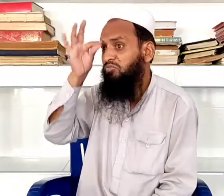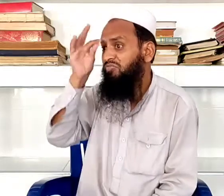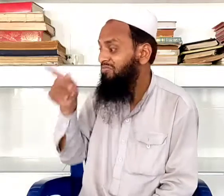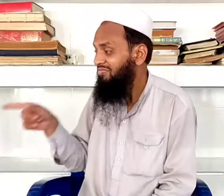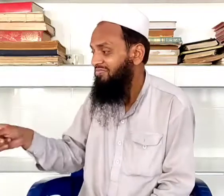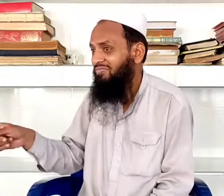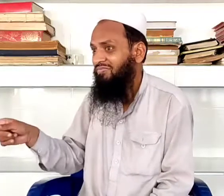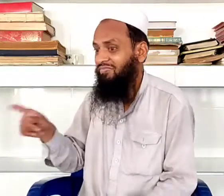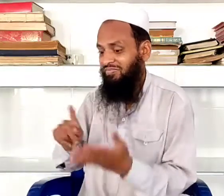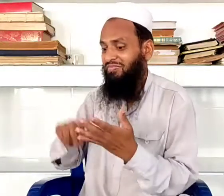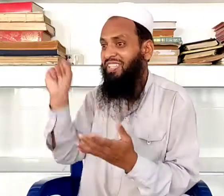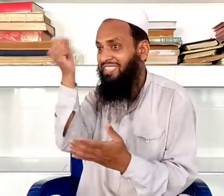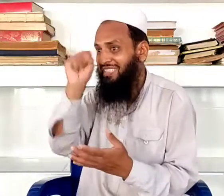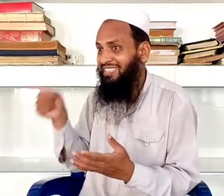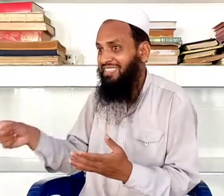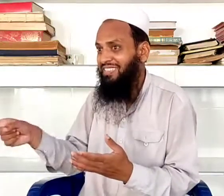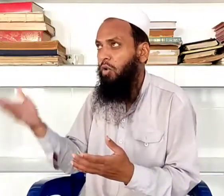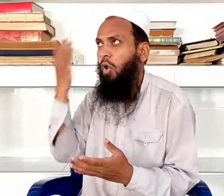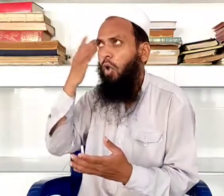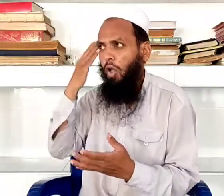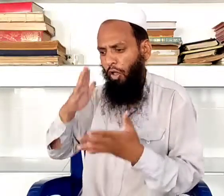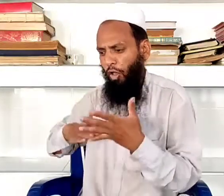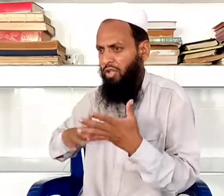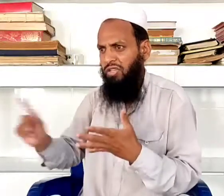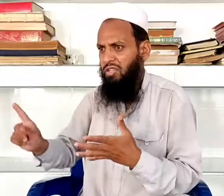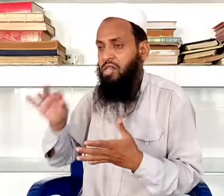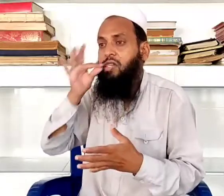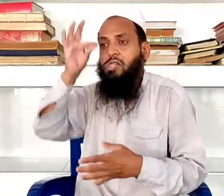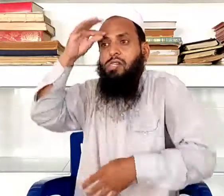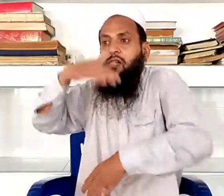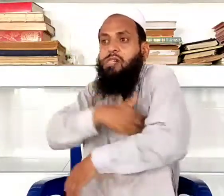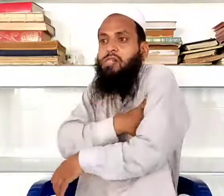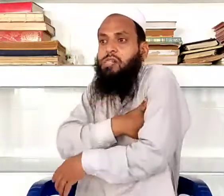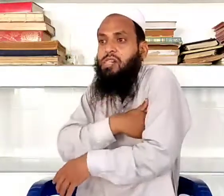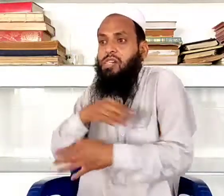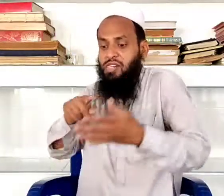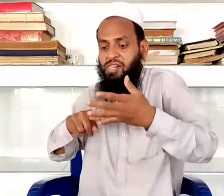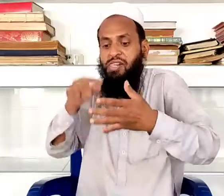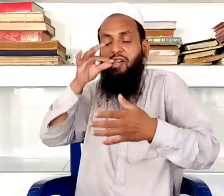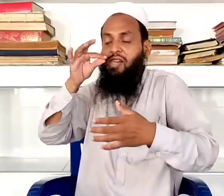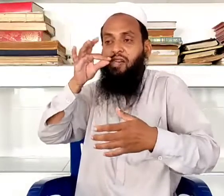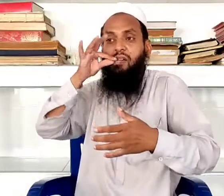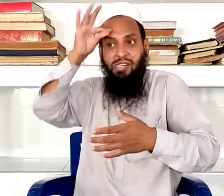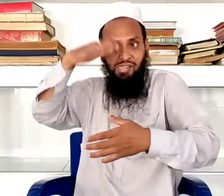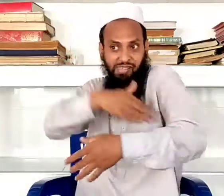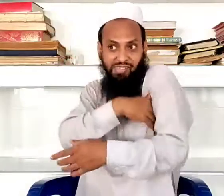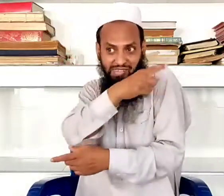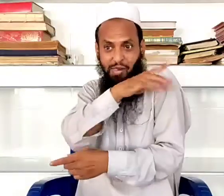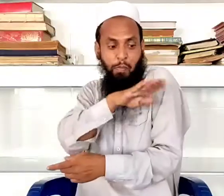ہارون پیغمبر سی لیکن لا نبی آبادی یہ بھی رفت میں حدیث ہے لا نبی آبادی میرے بعد نبی کوئی ہوئے